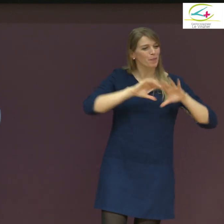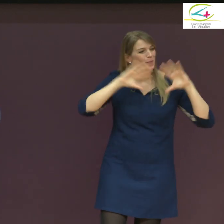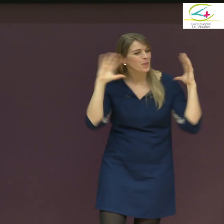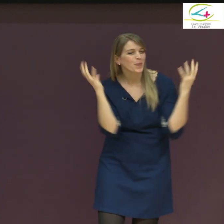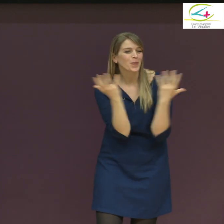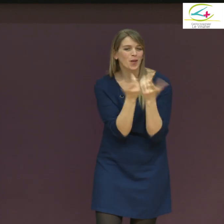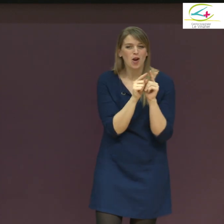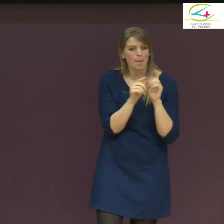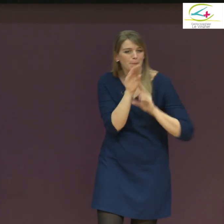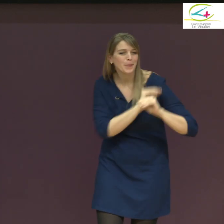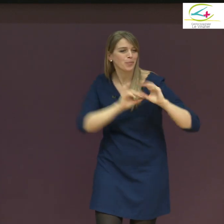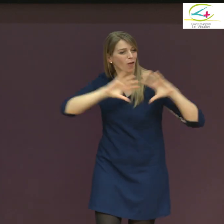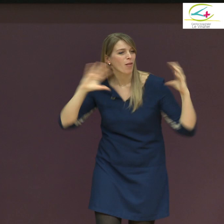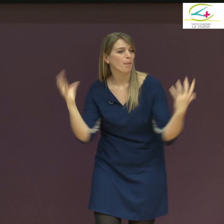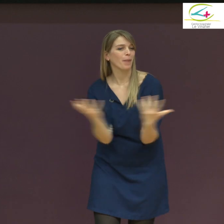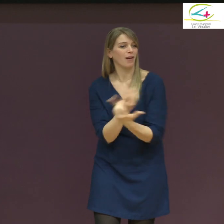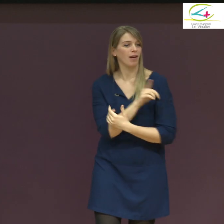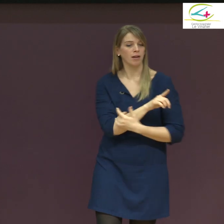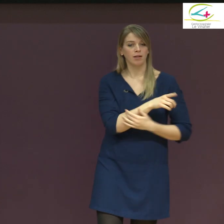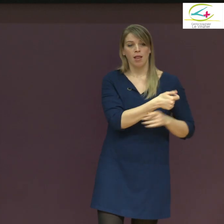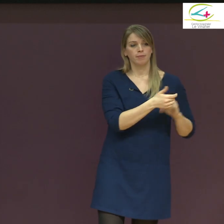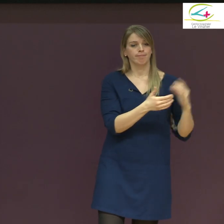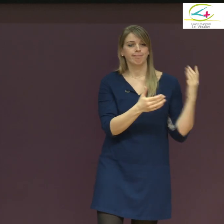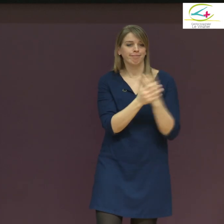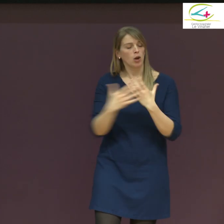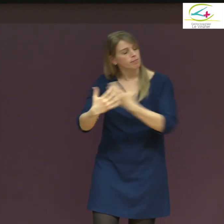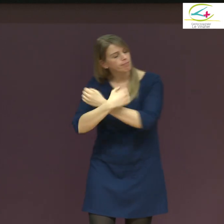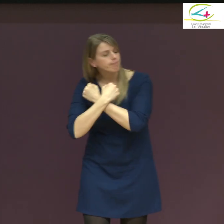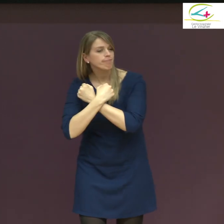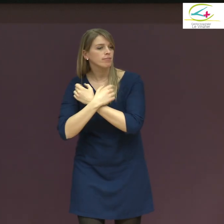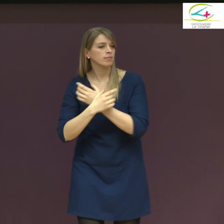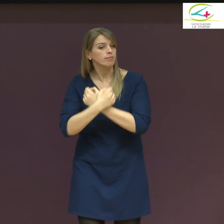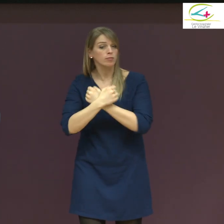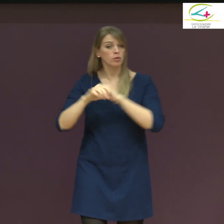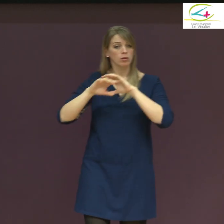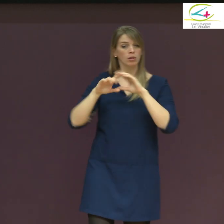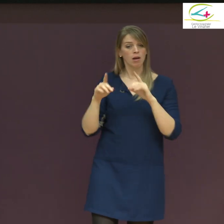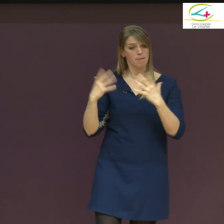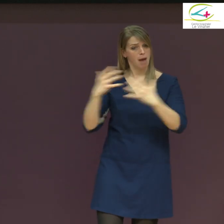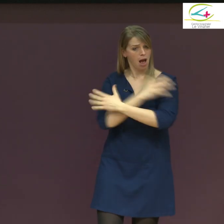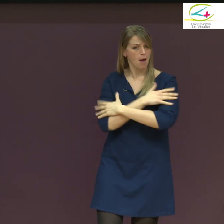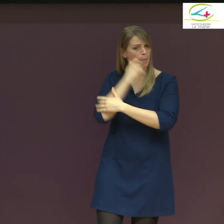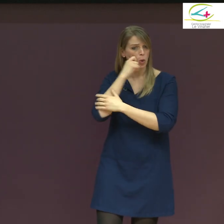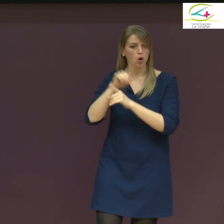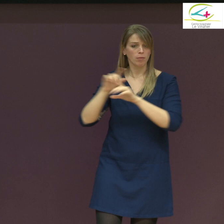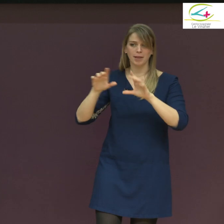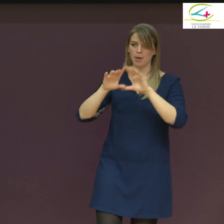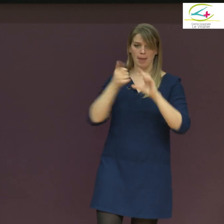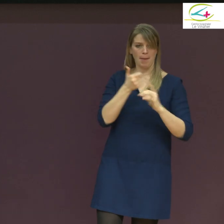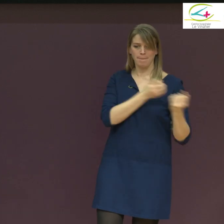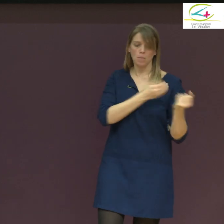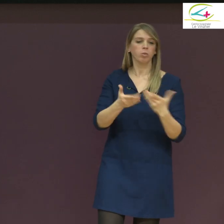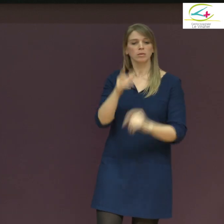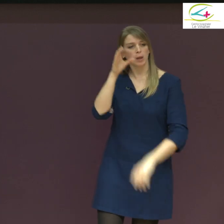d'infirmière, c'est nurse. Qui est venue faire une espèce de hug, de câlin, comme ça, global, elle n'a pas pris dans ses bras, hein, bien sûr. Mais elle a